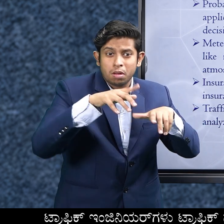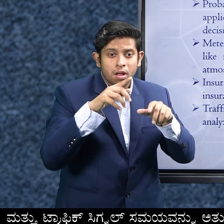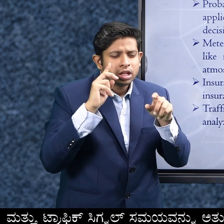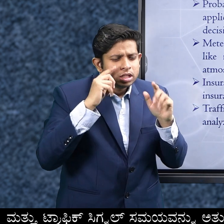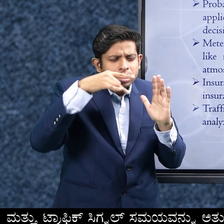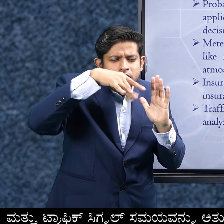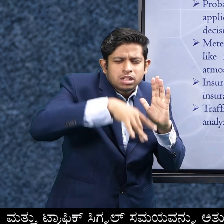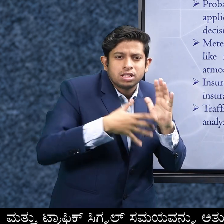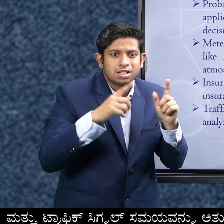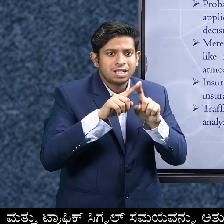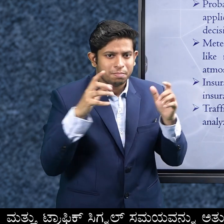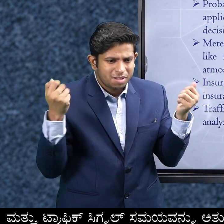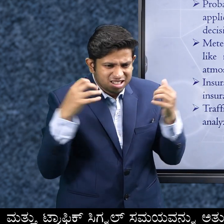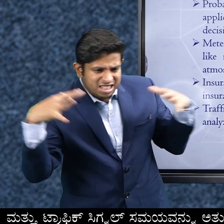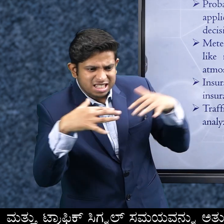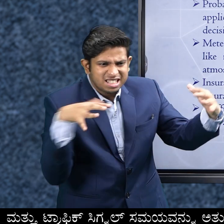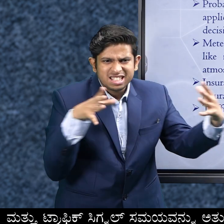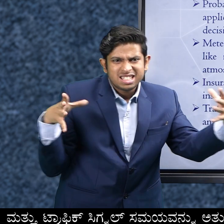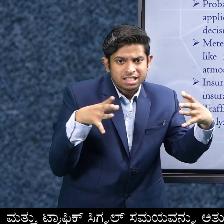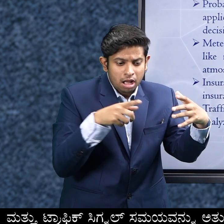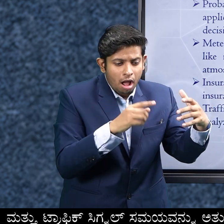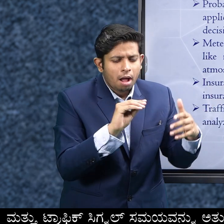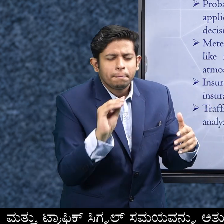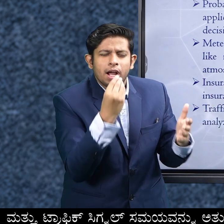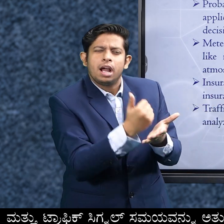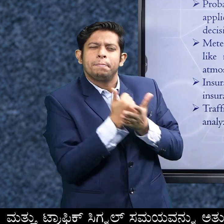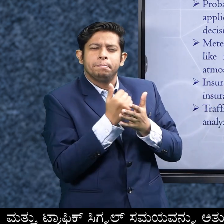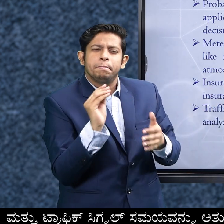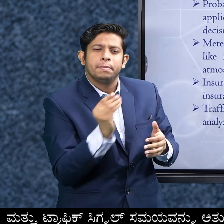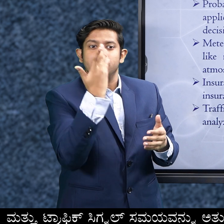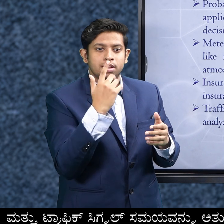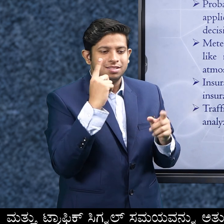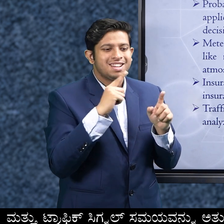ಮತ್ತು ಟ್ರಾಫಿಕ್ ಸಿಗ್ನಲ್ ಸಮಯವನ್ನ ಅತ್ಯುತ್ತಮವಾಗಿಸಲು ಸಂಭವನೀಯ ಮಾದರಿಗಳನ್ನ ಬಳಸ್ತಾರೆ.